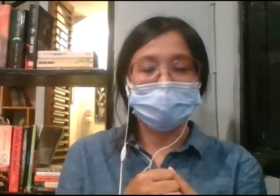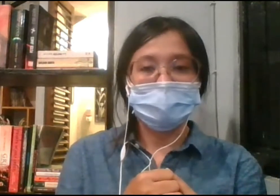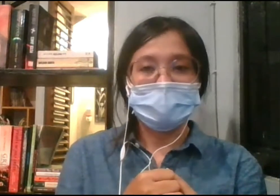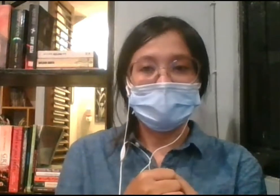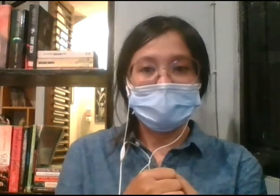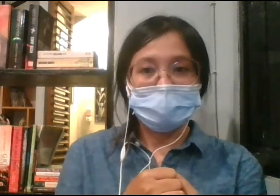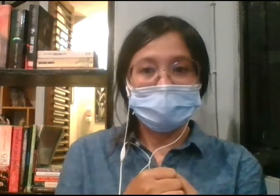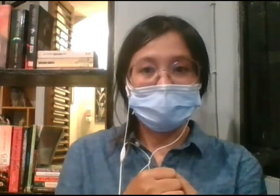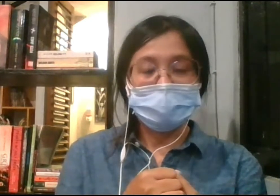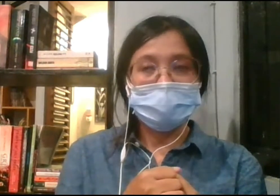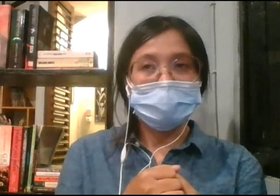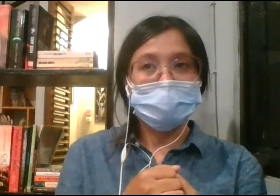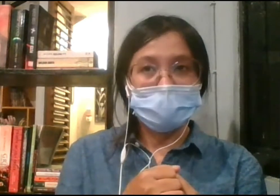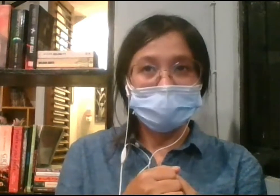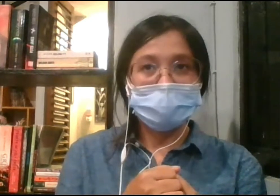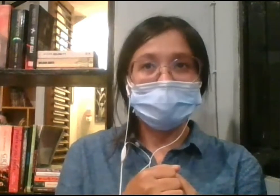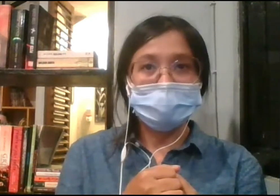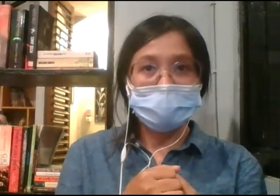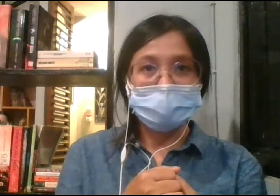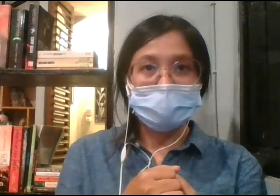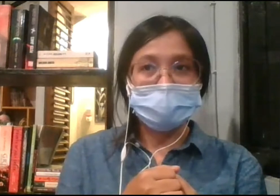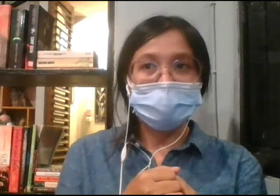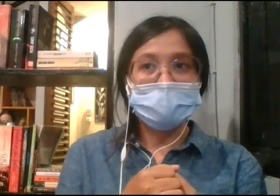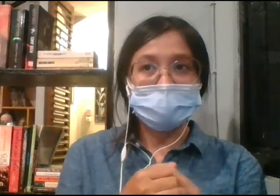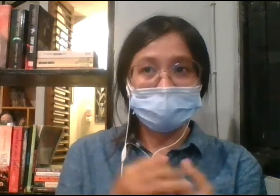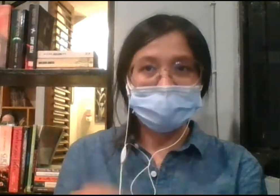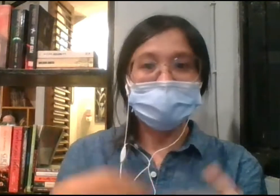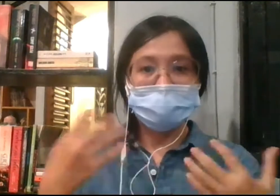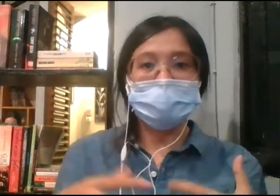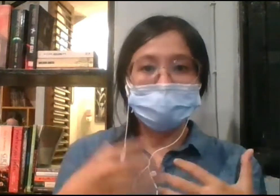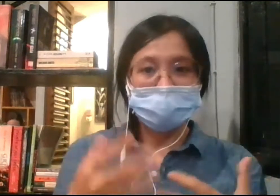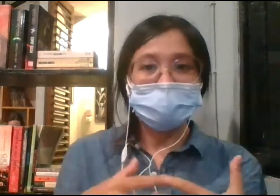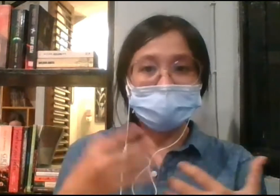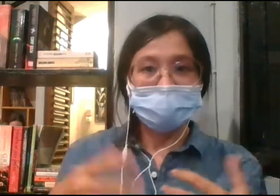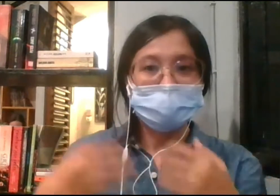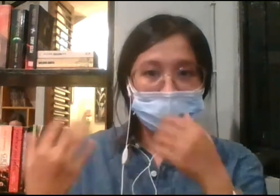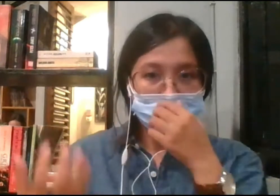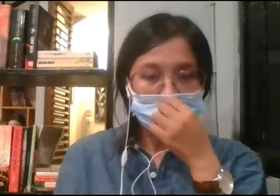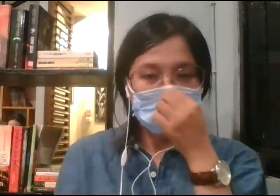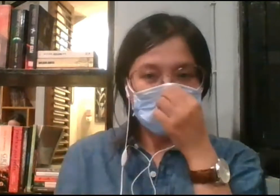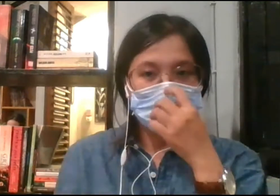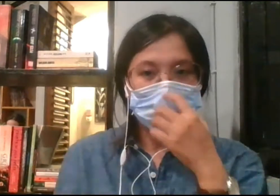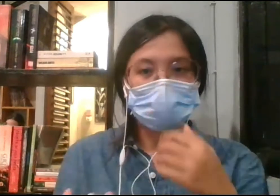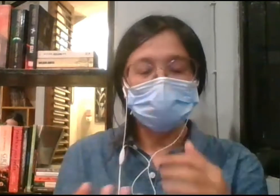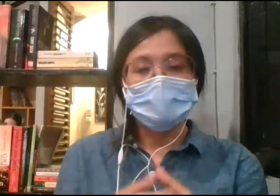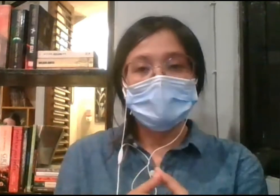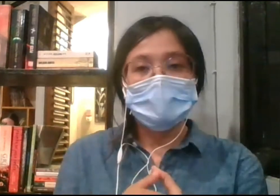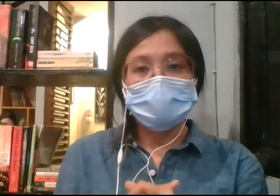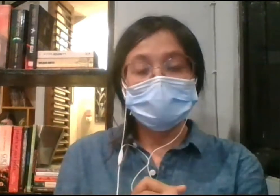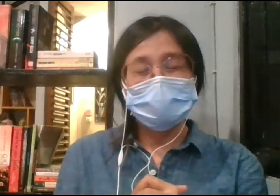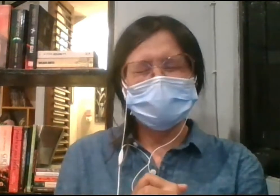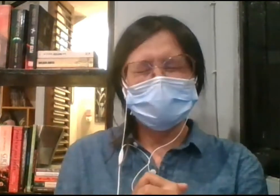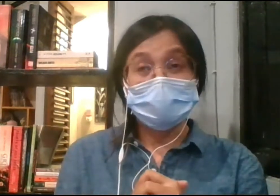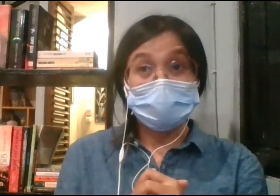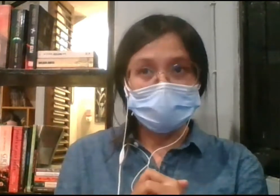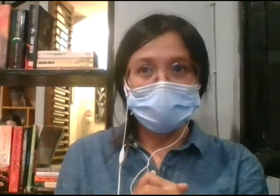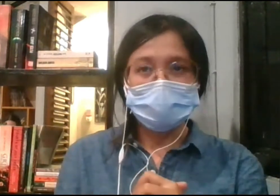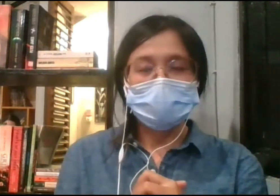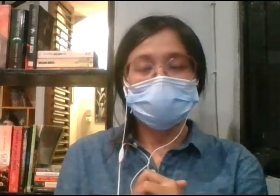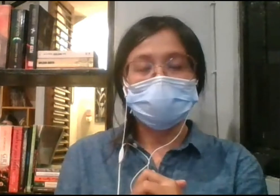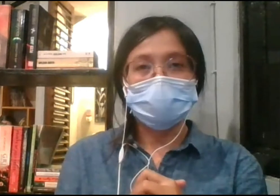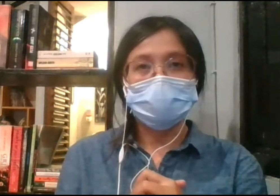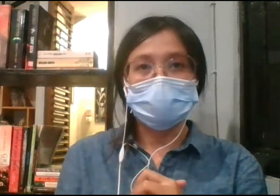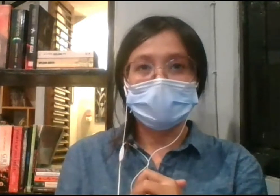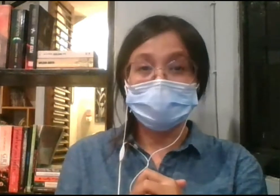tersebut. Jadi human interest lebih kepada menggali sisi kemanusiaan gitu ya, sisi-sisi